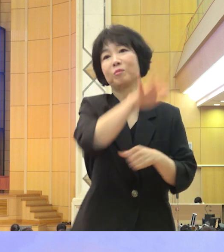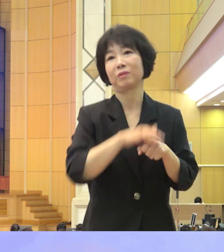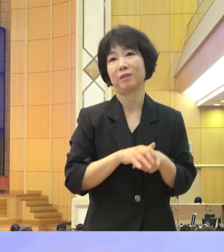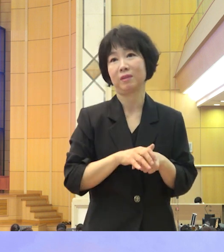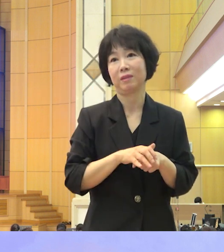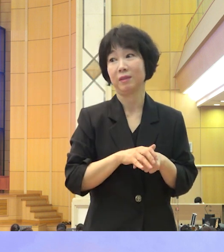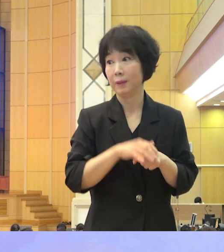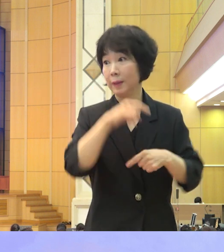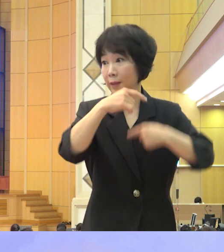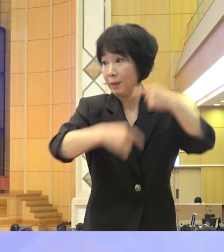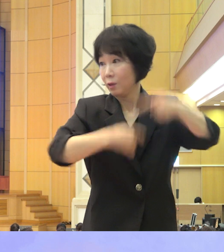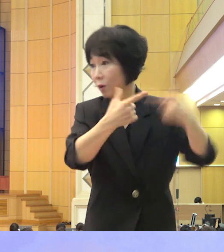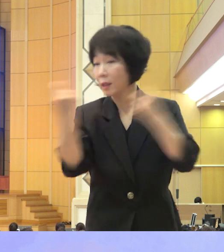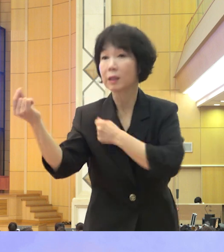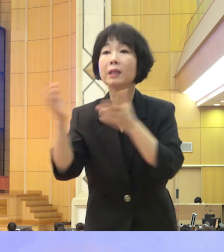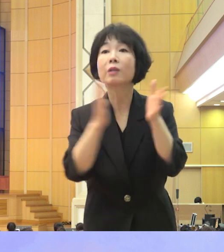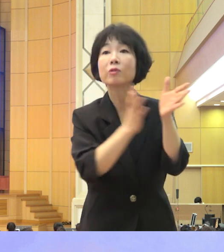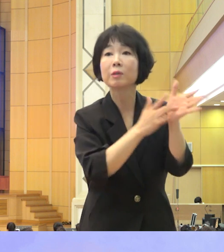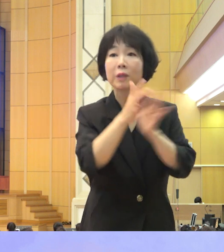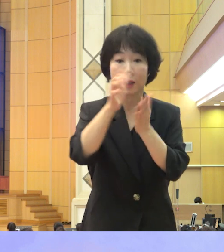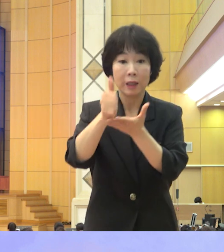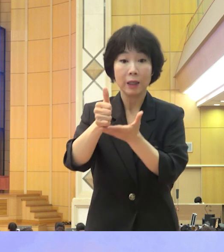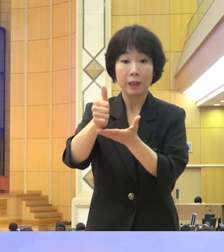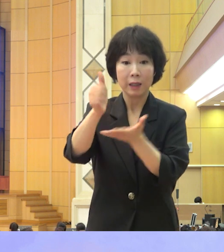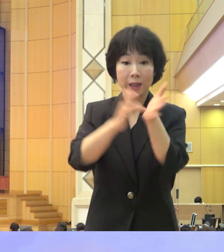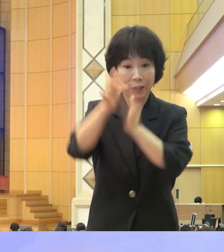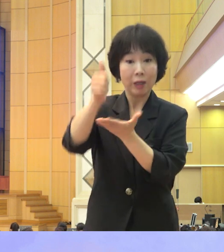따라합시다. 예수님은